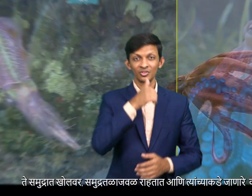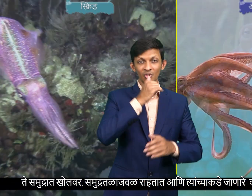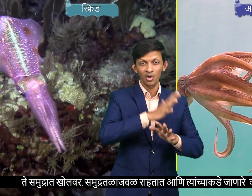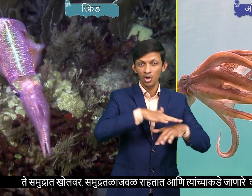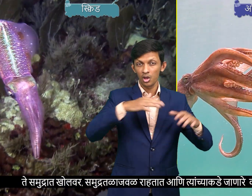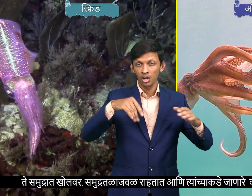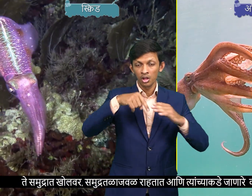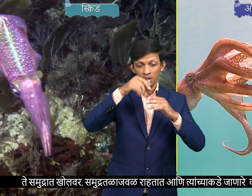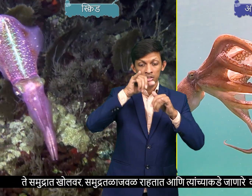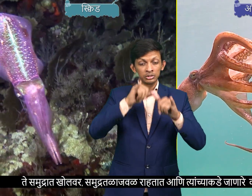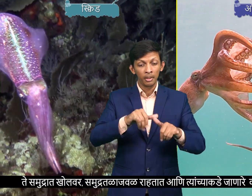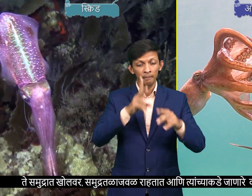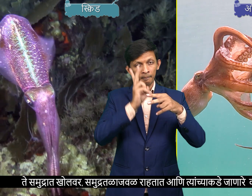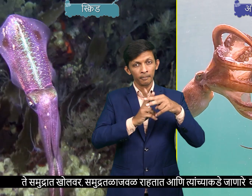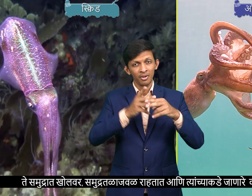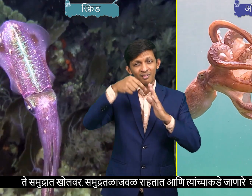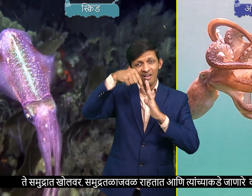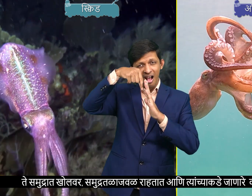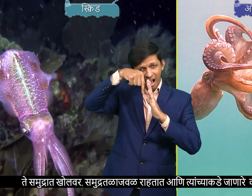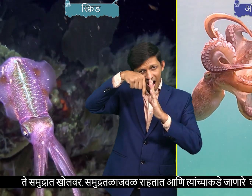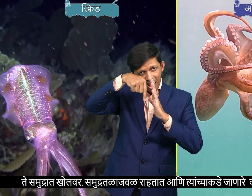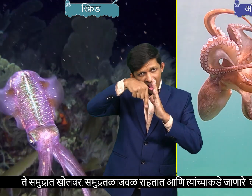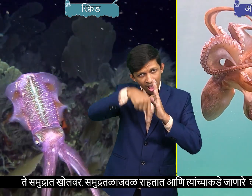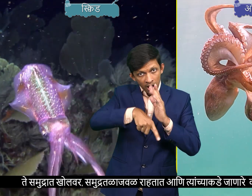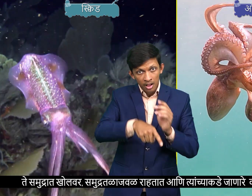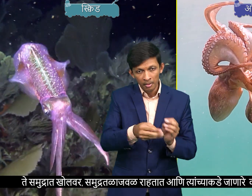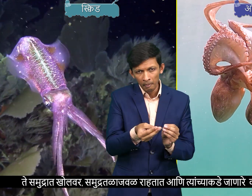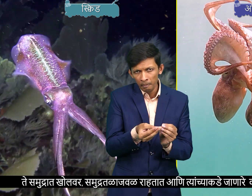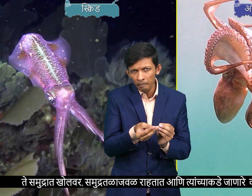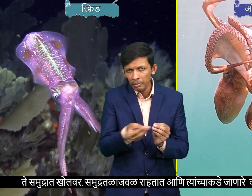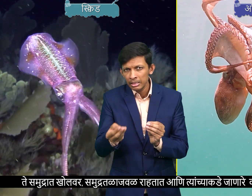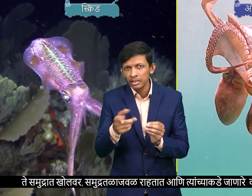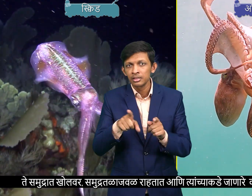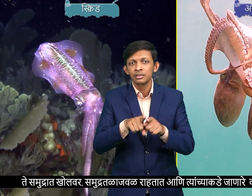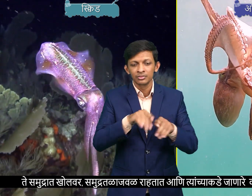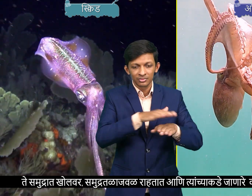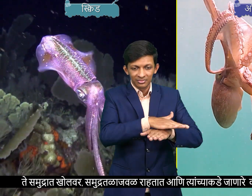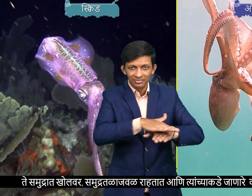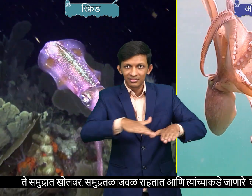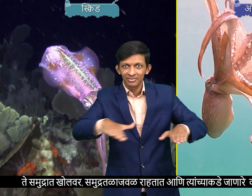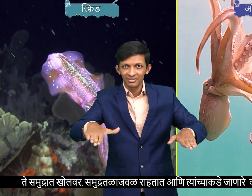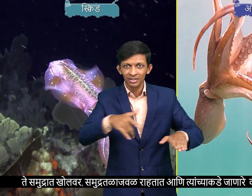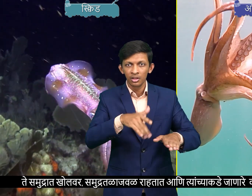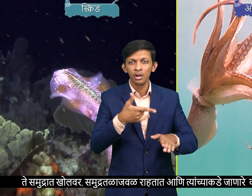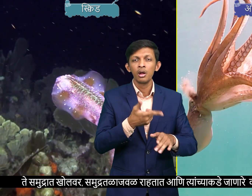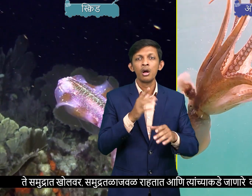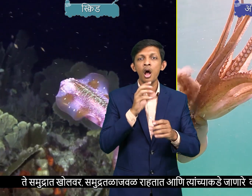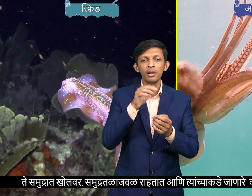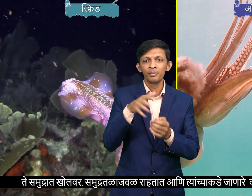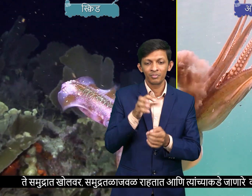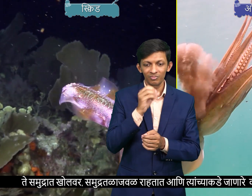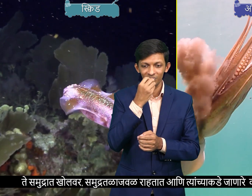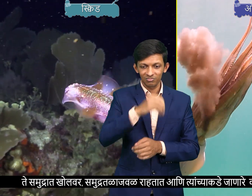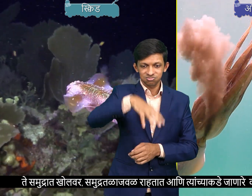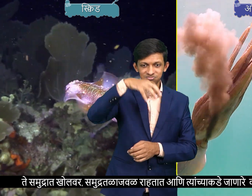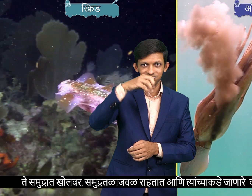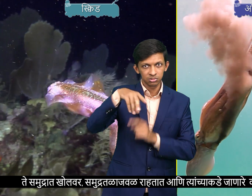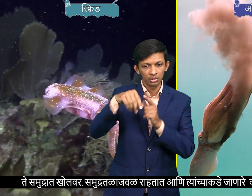ते समुद्रात खोलवर समुद्र तळाजवळ राहतात आणि त्यांच्याकडे जाणारे